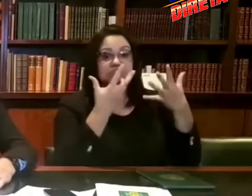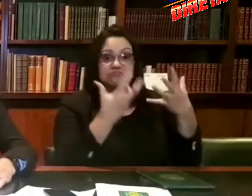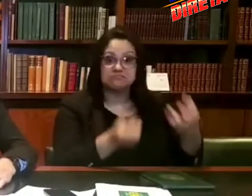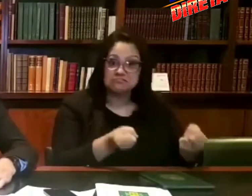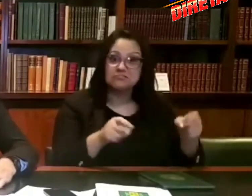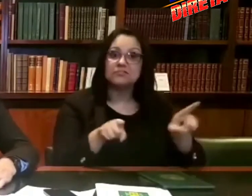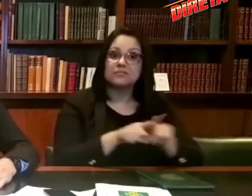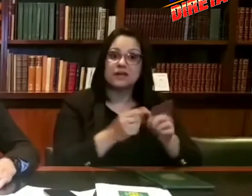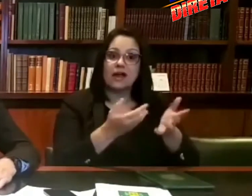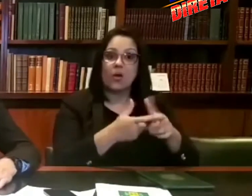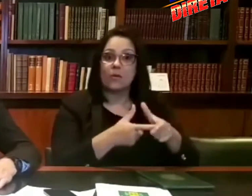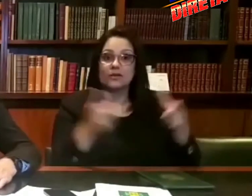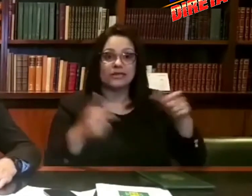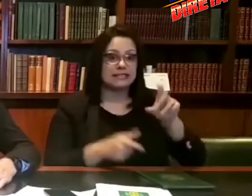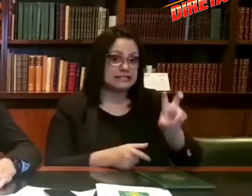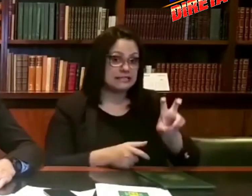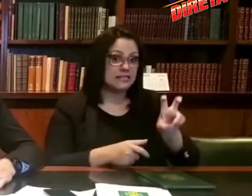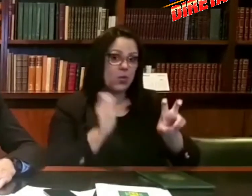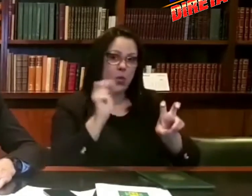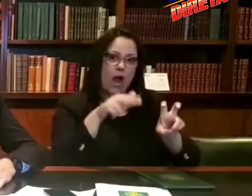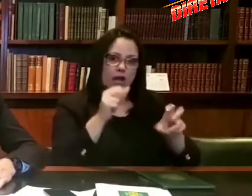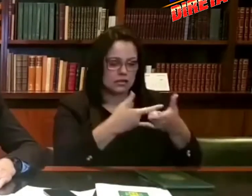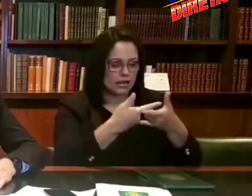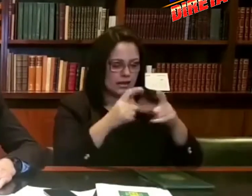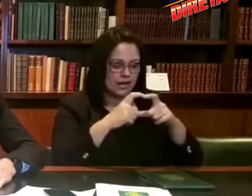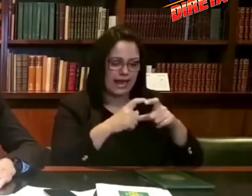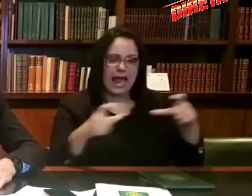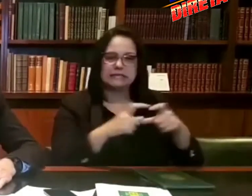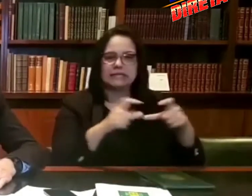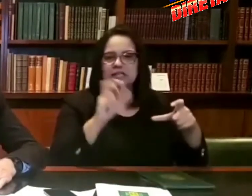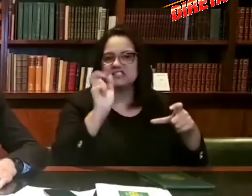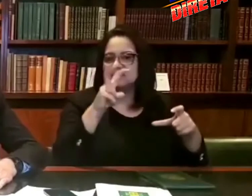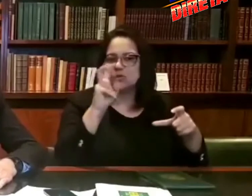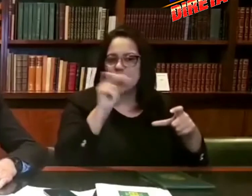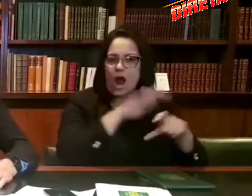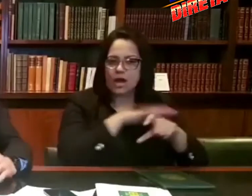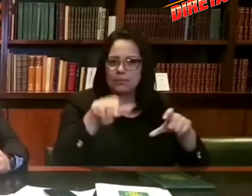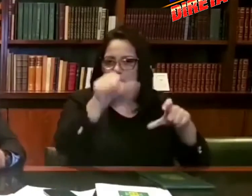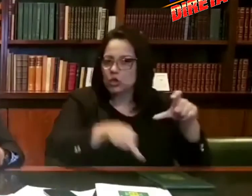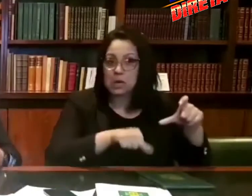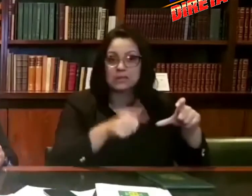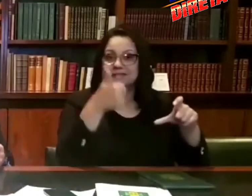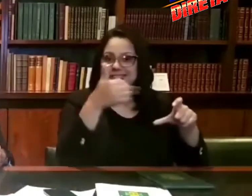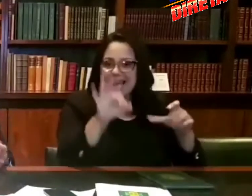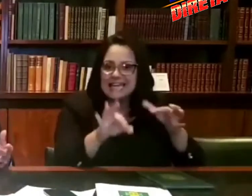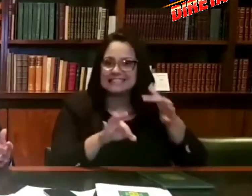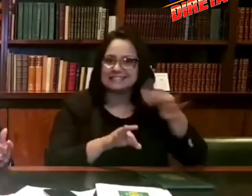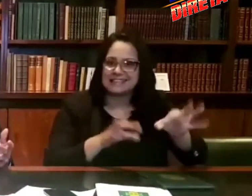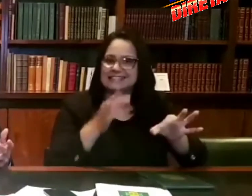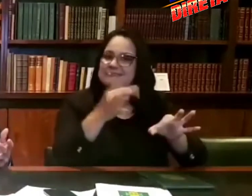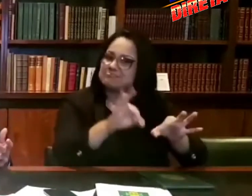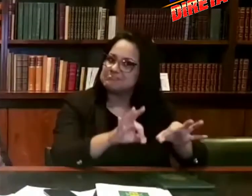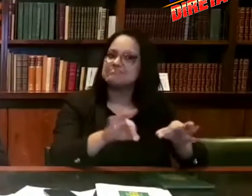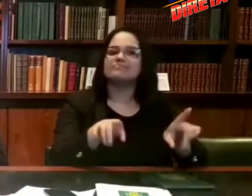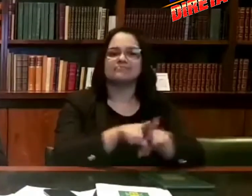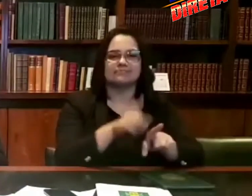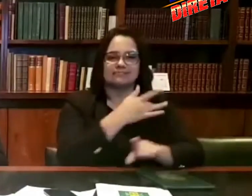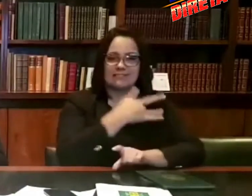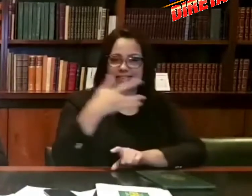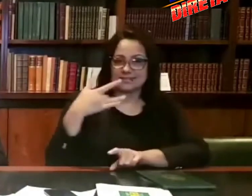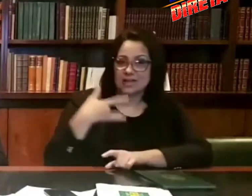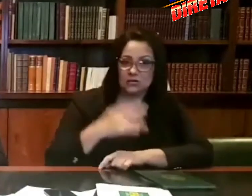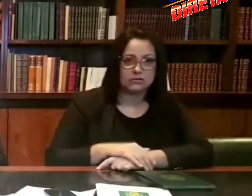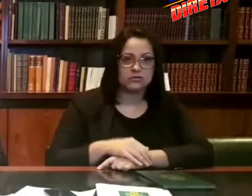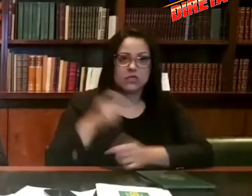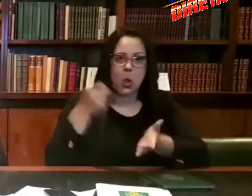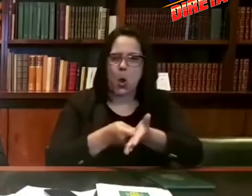questão de passar de 5 para 10 anos a validade da carteira de motorista. A questão da inspeção de saúde, que você é obrigado a procurar uma